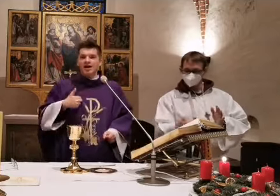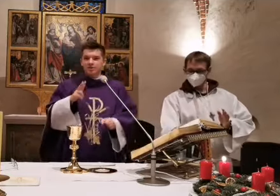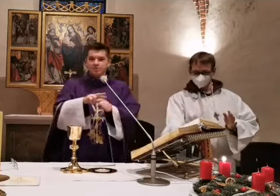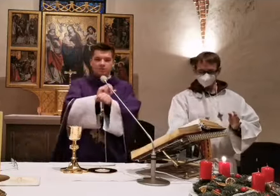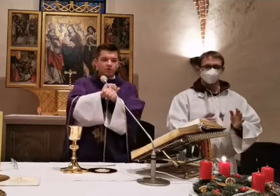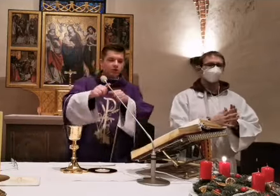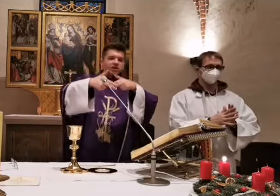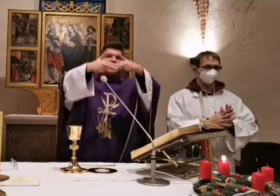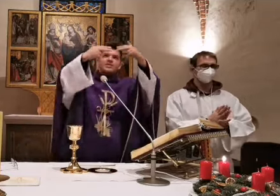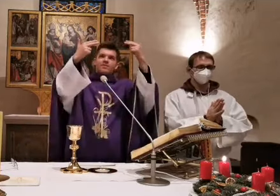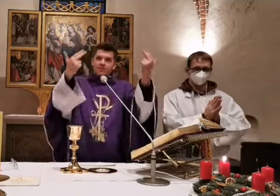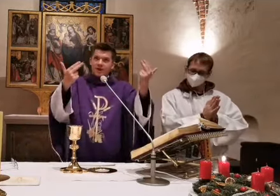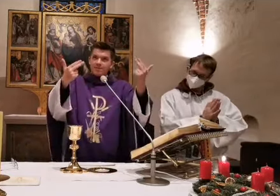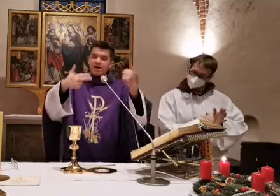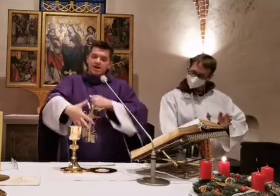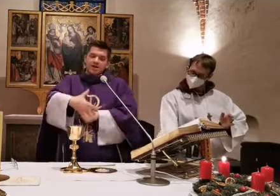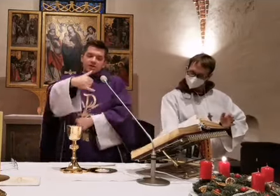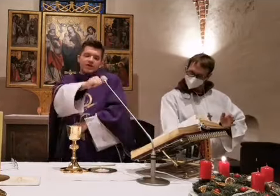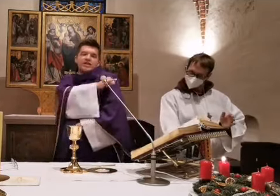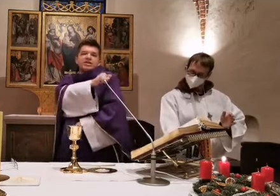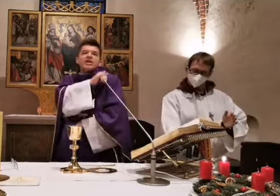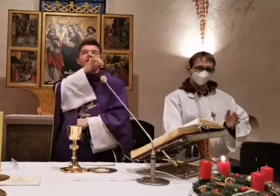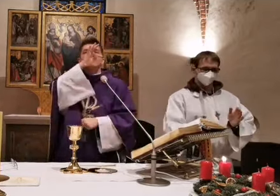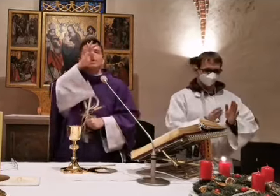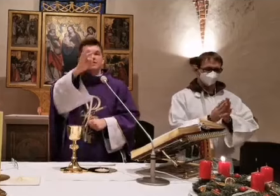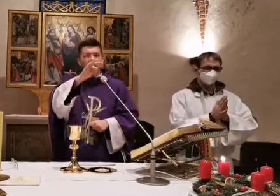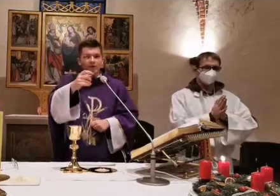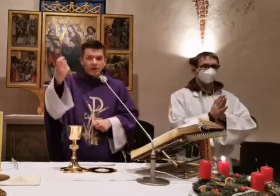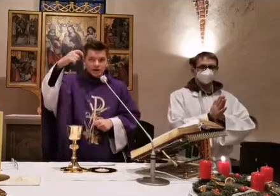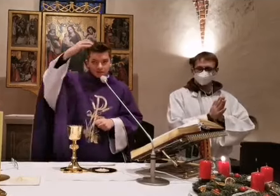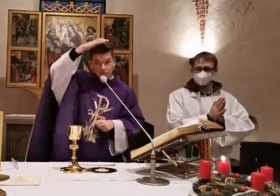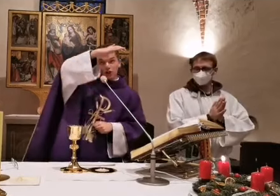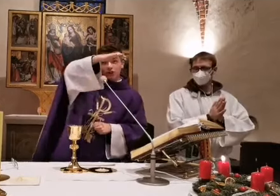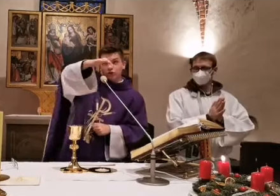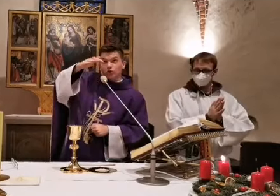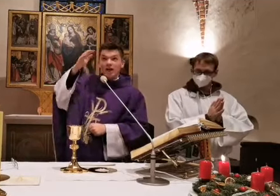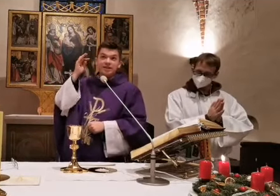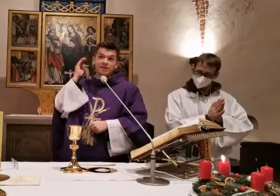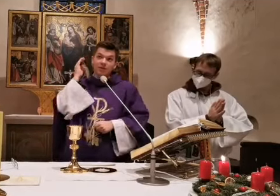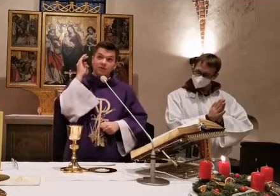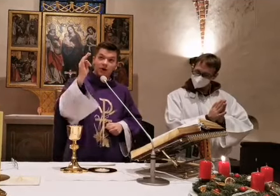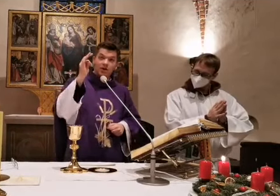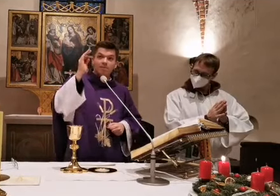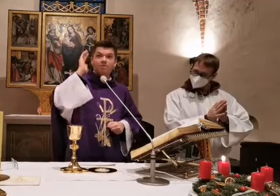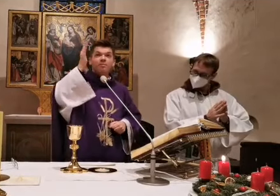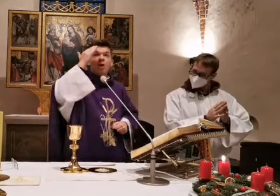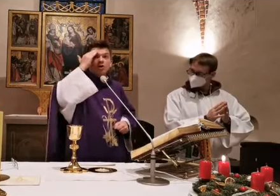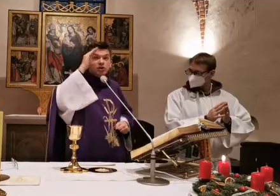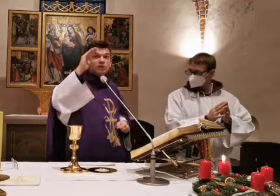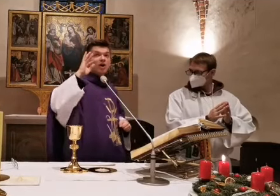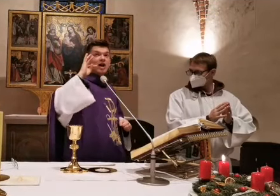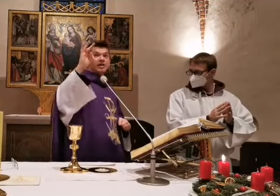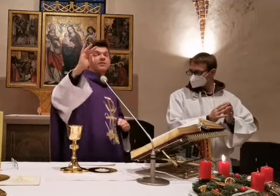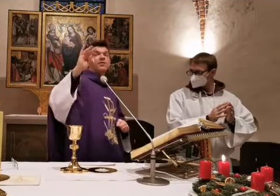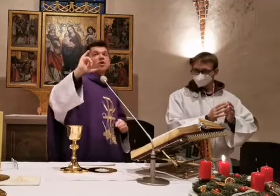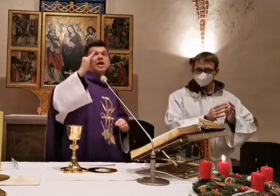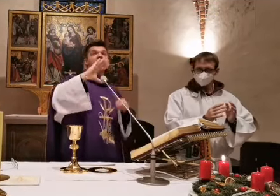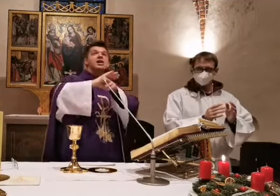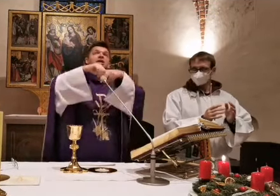Ojcze nasz, któryś jest w niebie, święć się imię Twoje, przyjdź królestwo Twoje, bądź